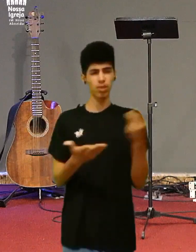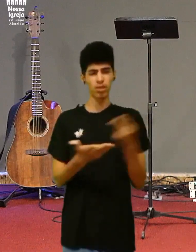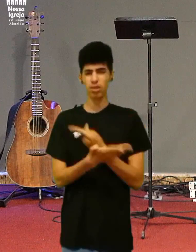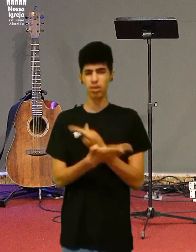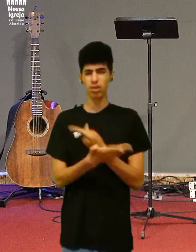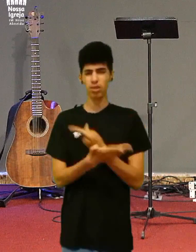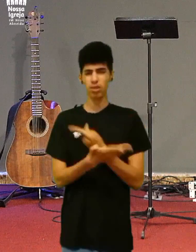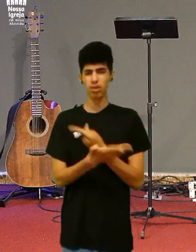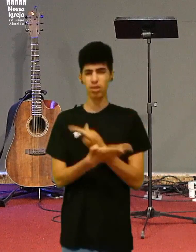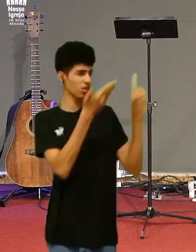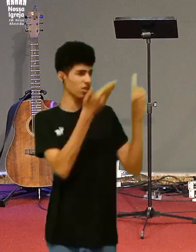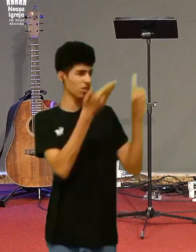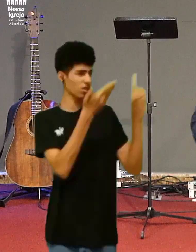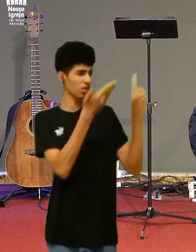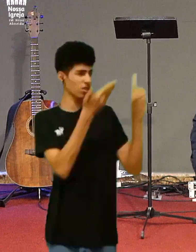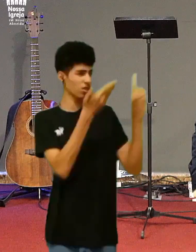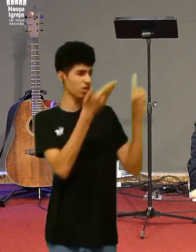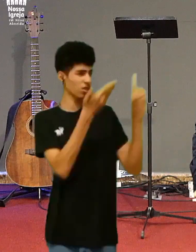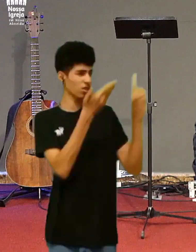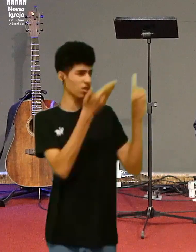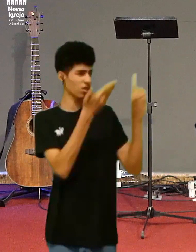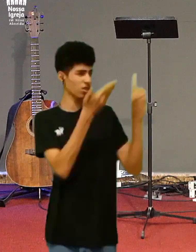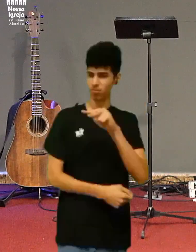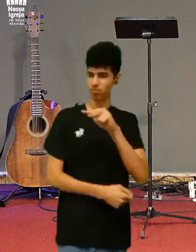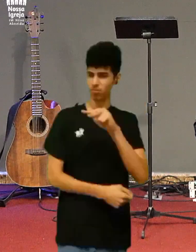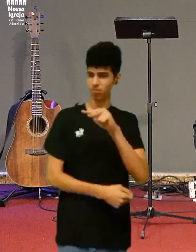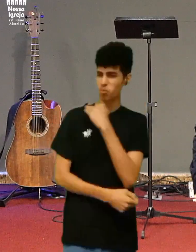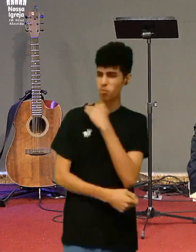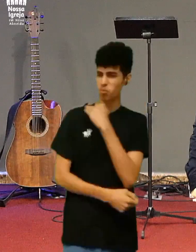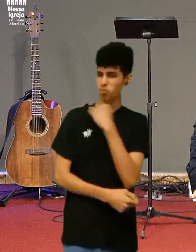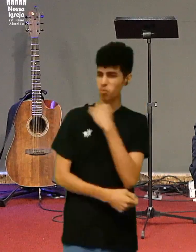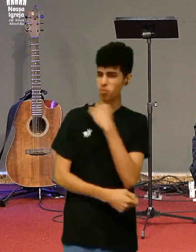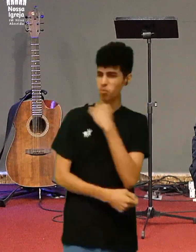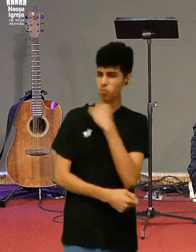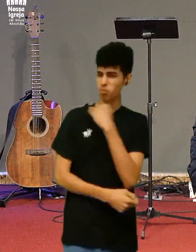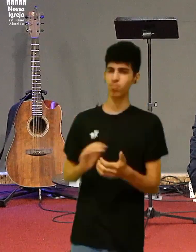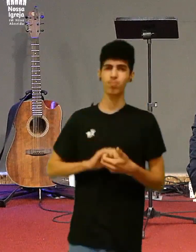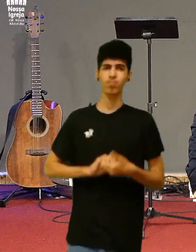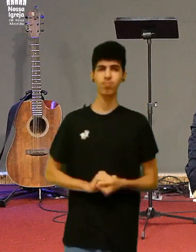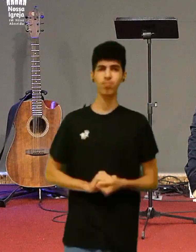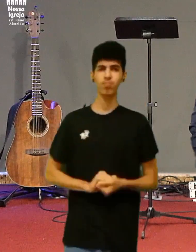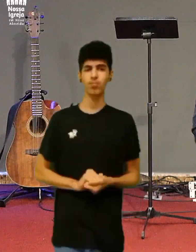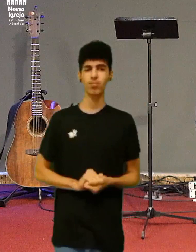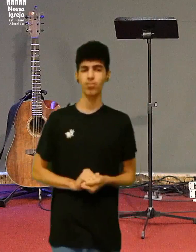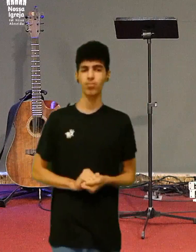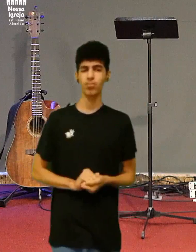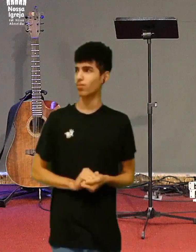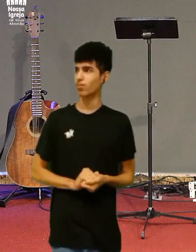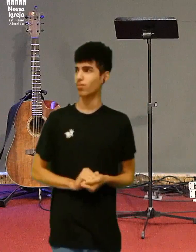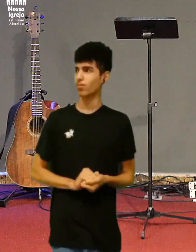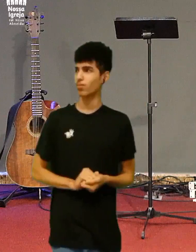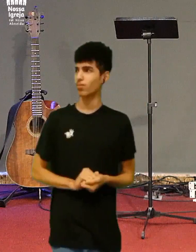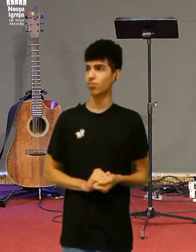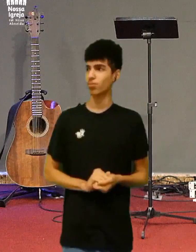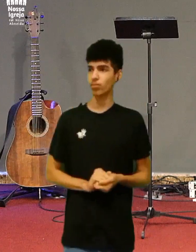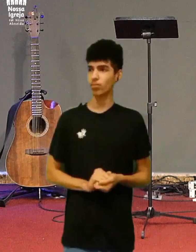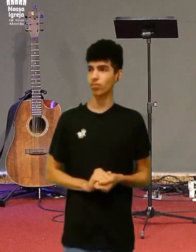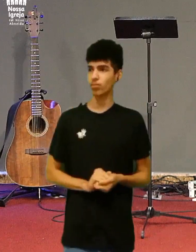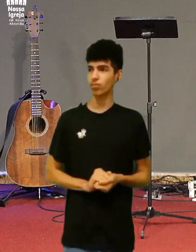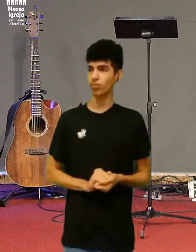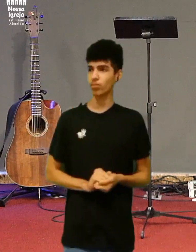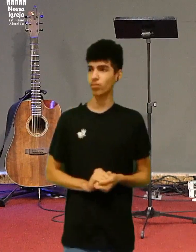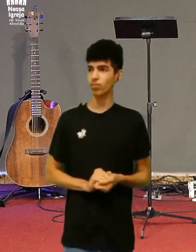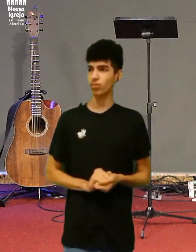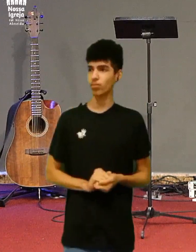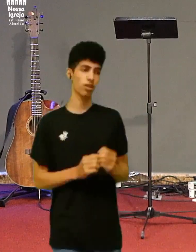e Deus olha e diz: a morte aqui, a morte nesse lugar. Ele olha para a igreja de Sardes e diz: